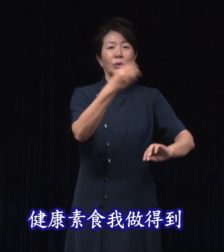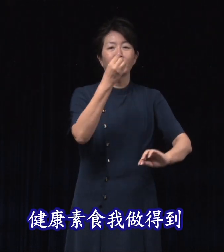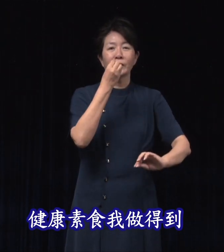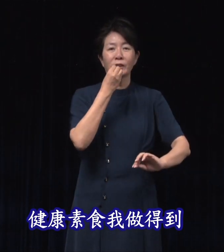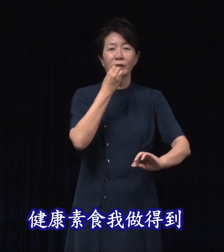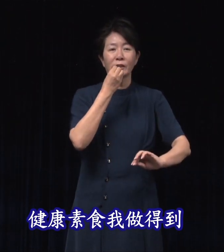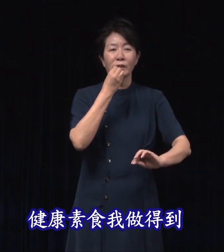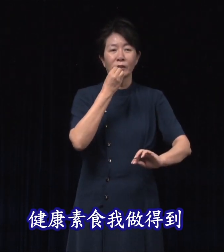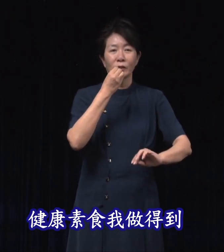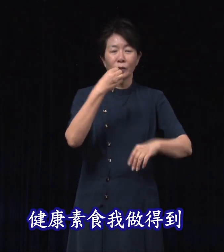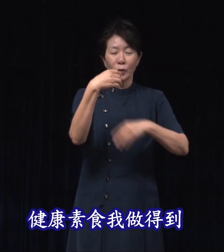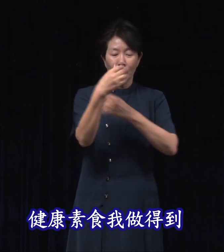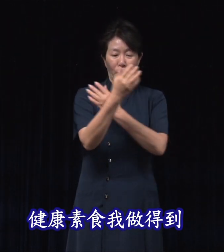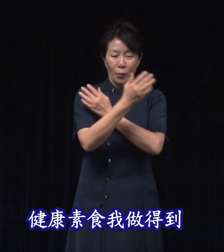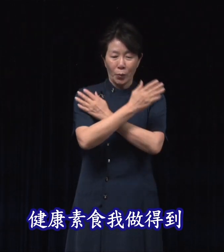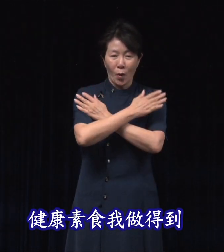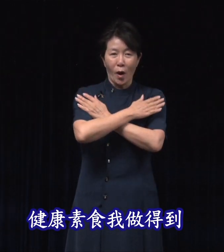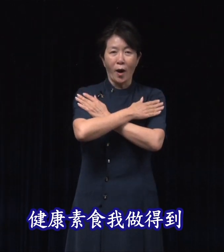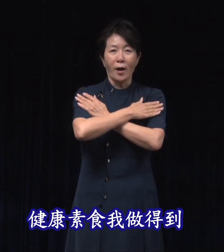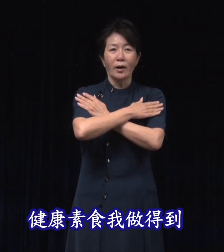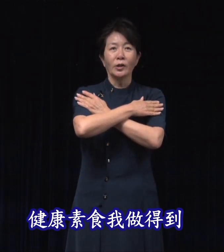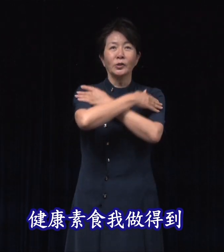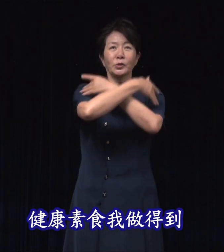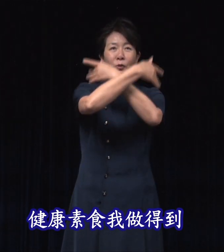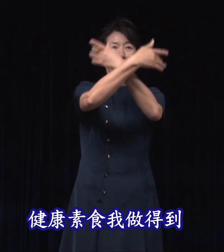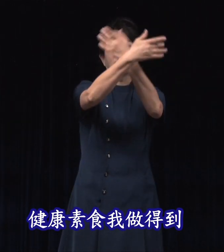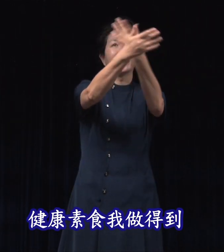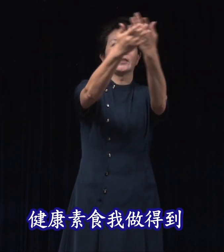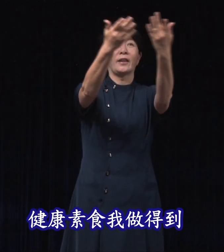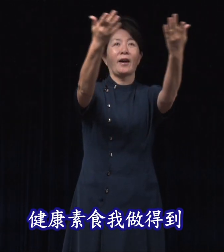食我做得到。